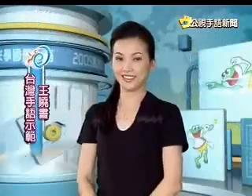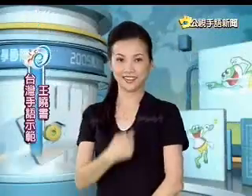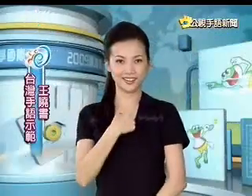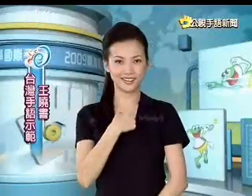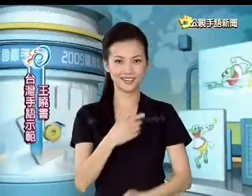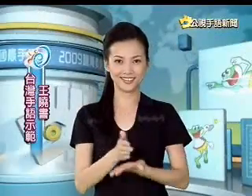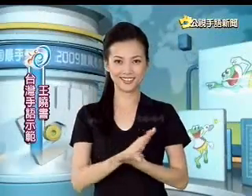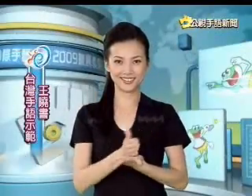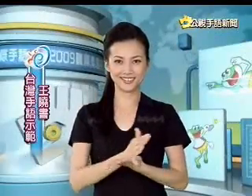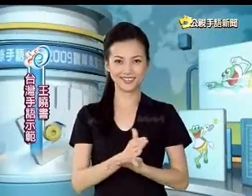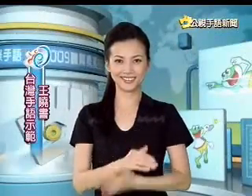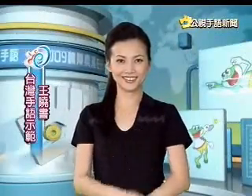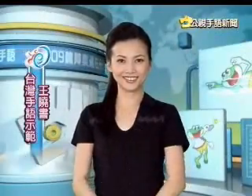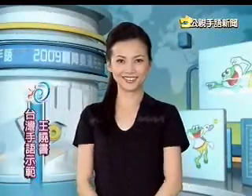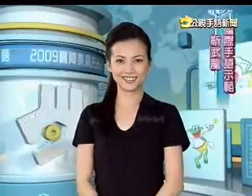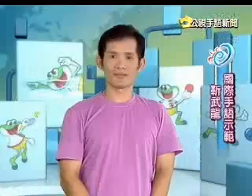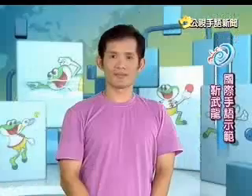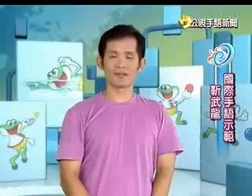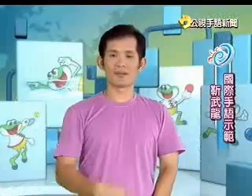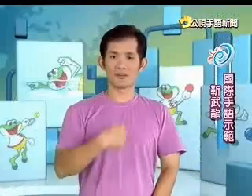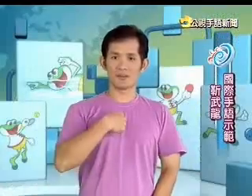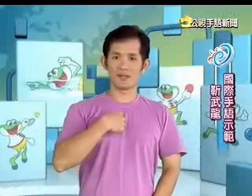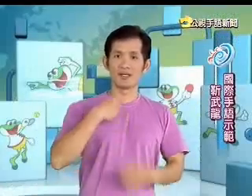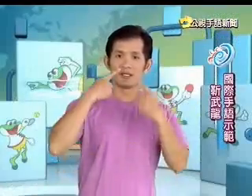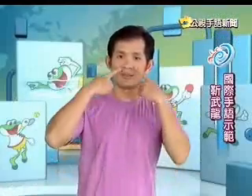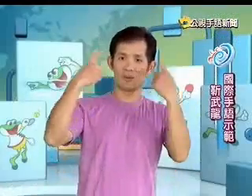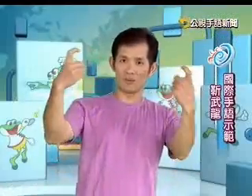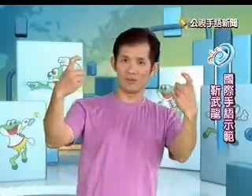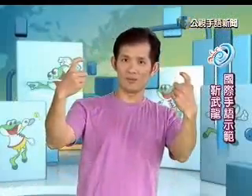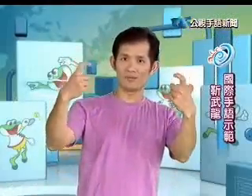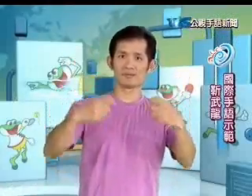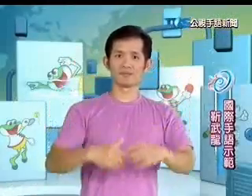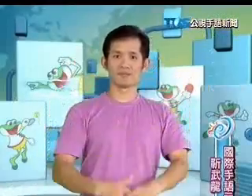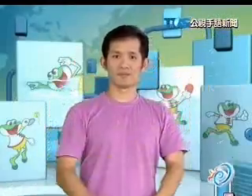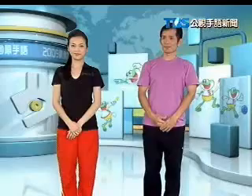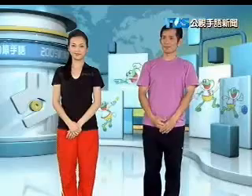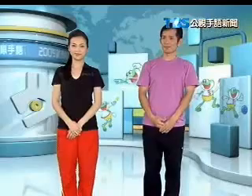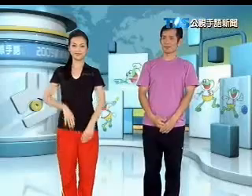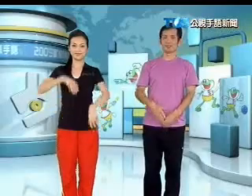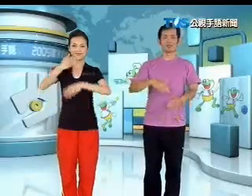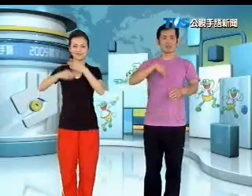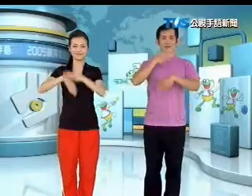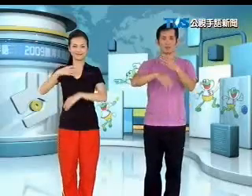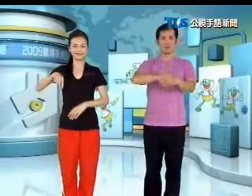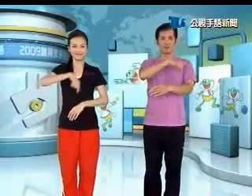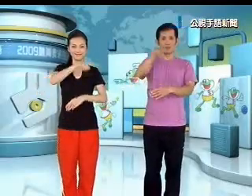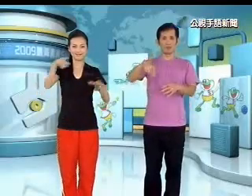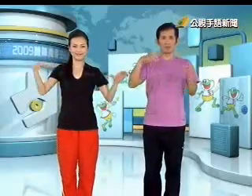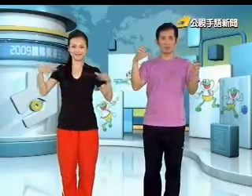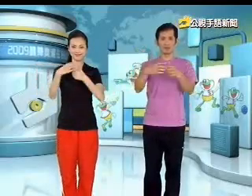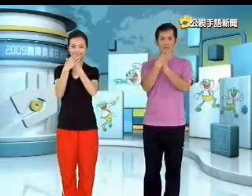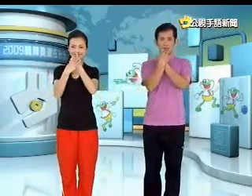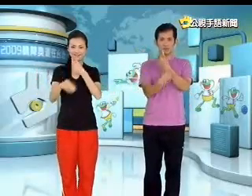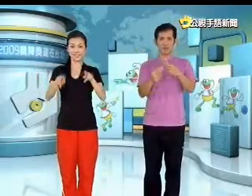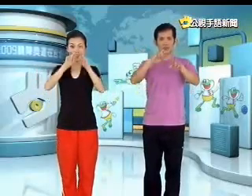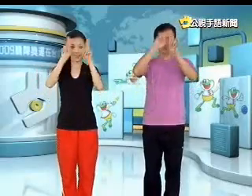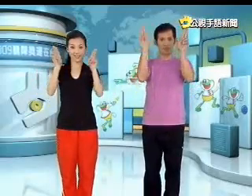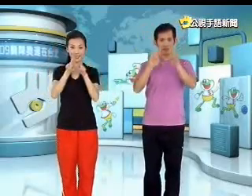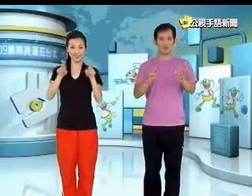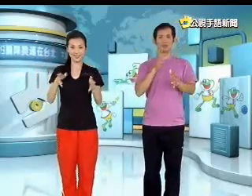我是小叔。 我是武龙。 动动双手，大家一起来学